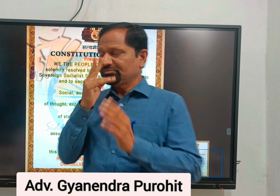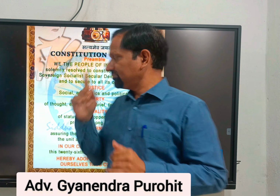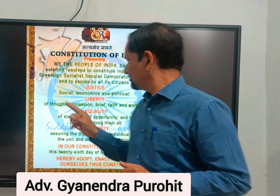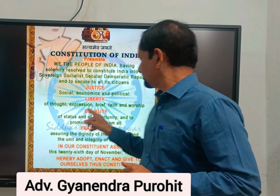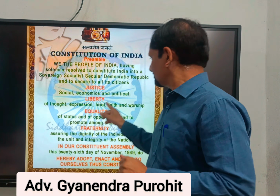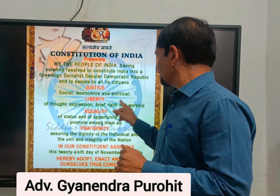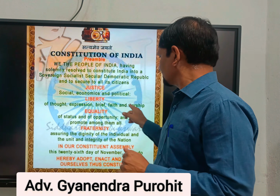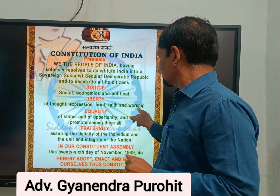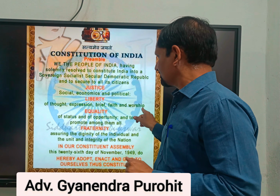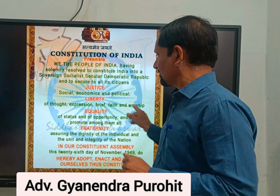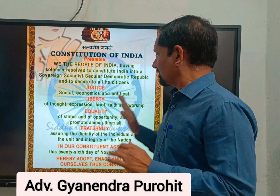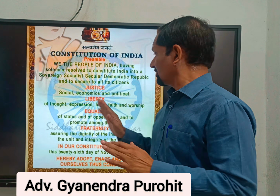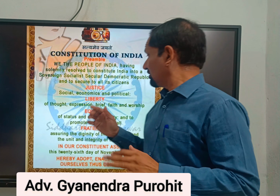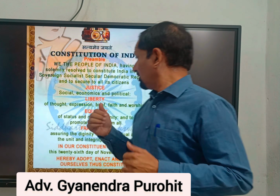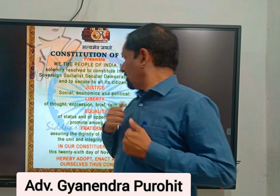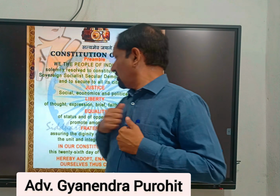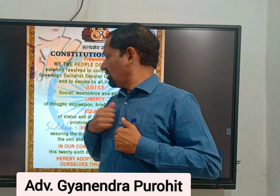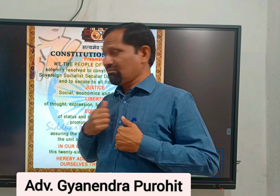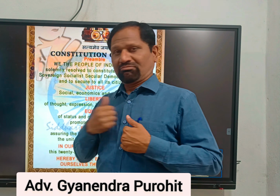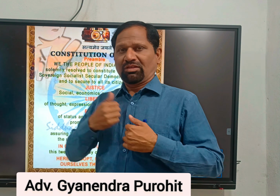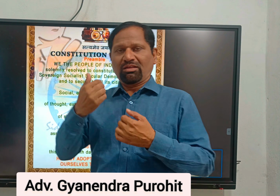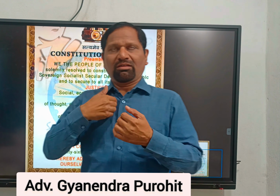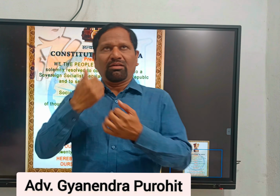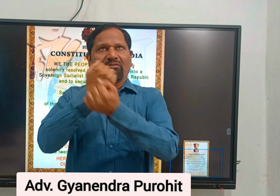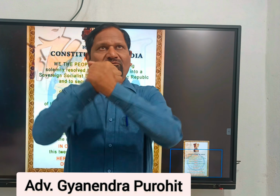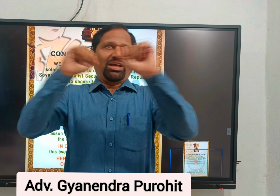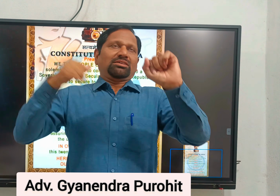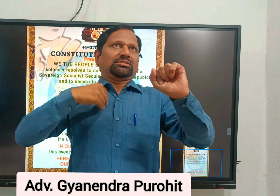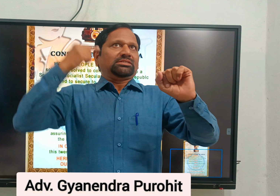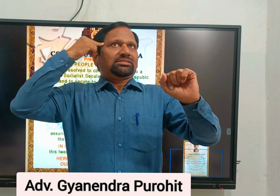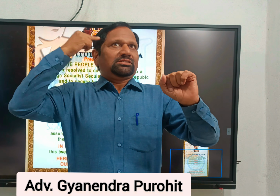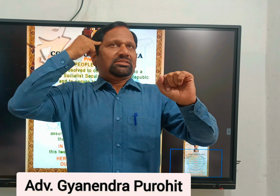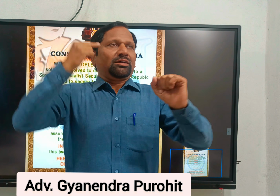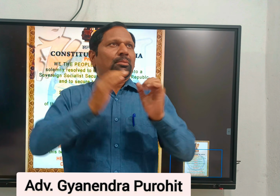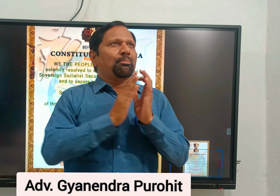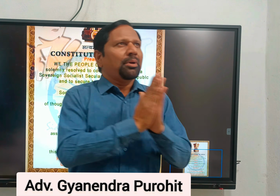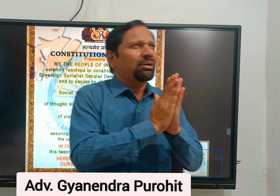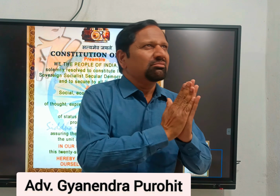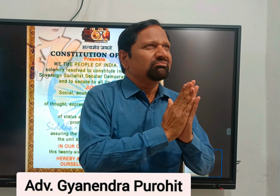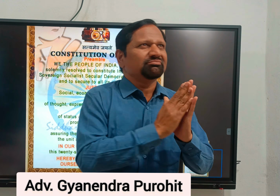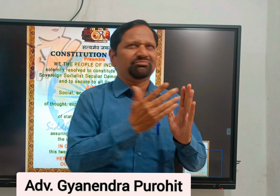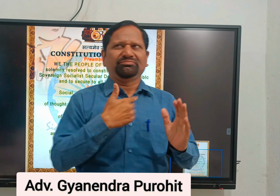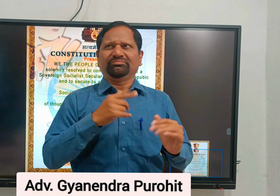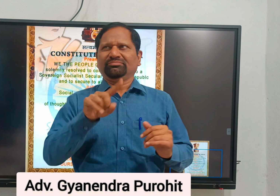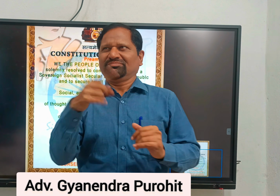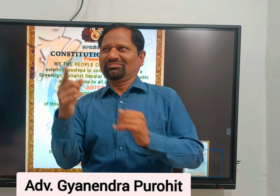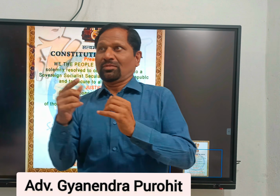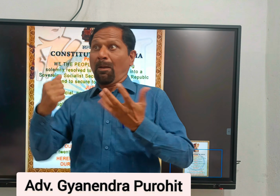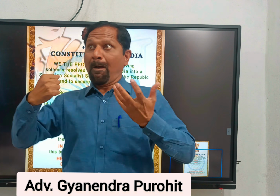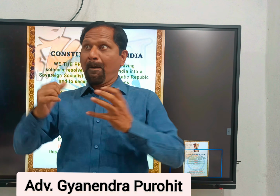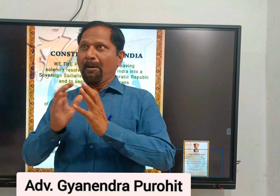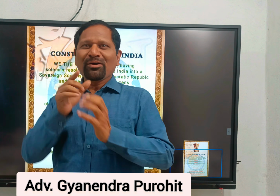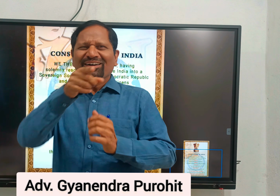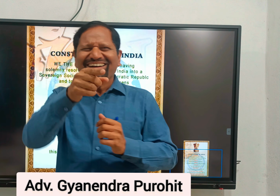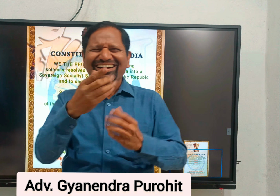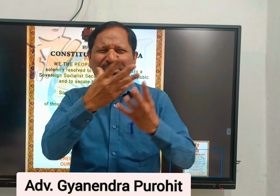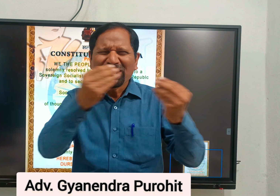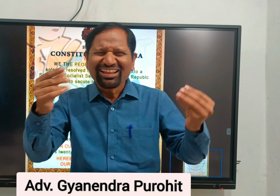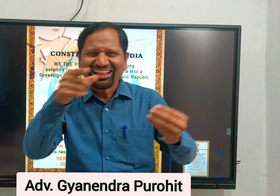हम मूक बधिर दिव्यांगजन सांकेतिक भाषा को यूज़ कर सकते हैं। हम हो सकता है हनुमान जी की कोई